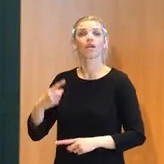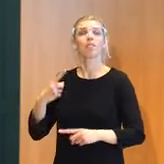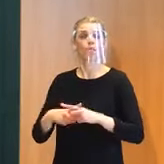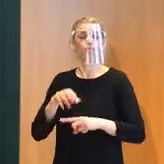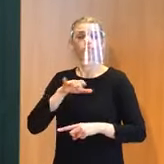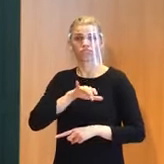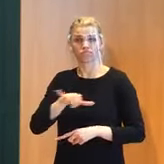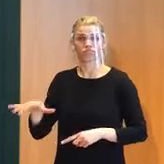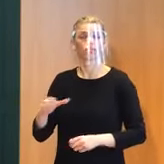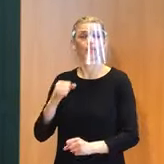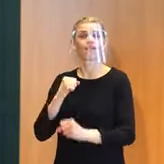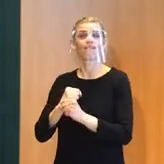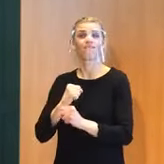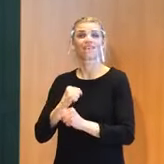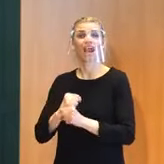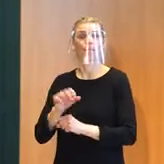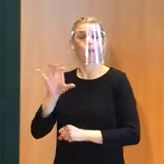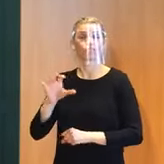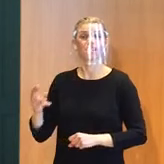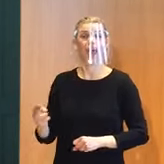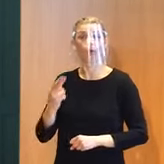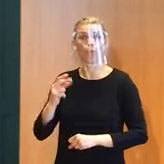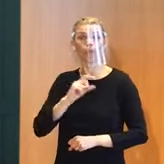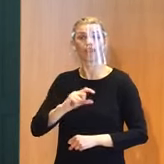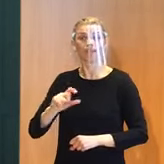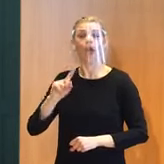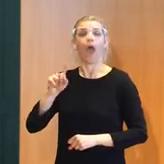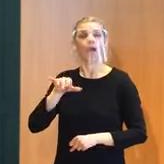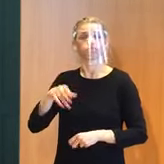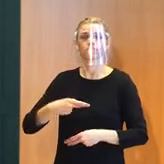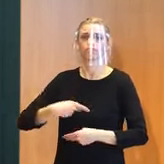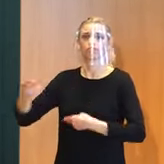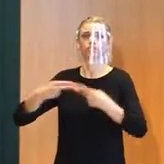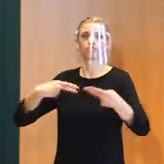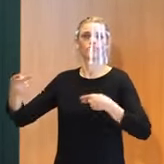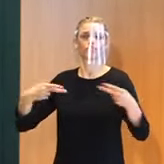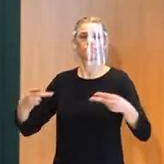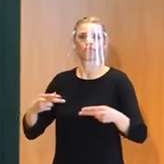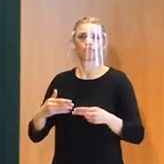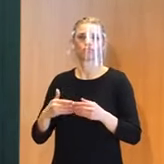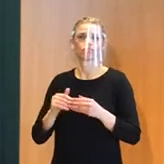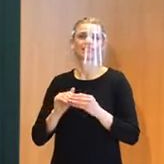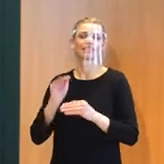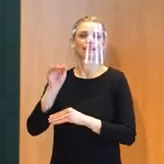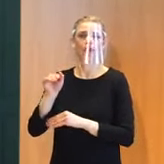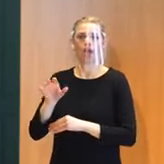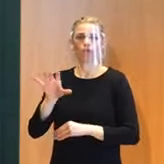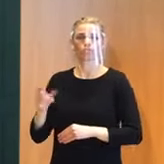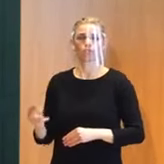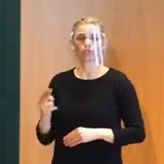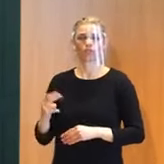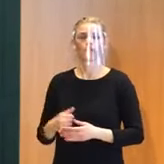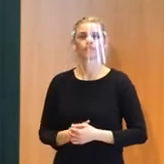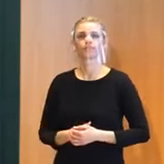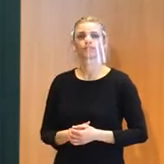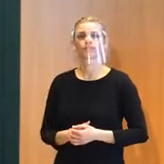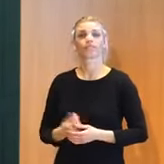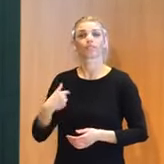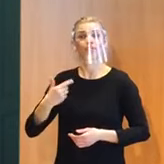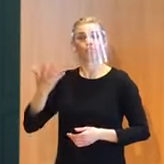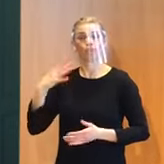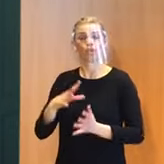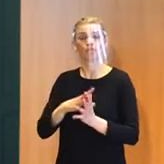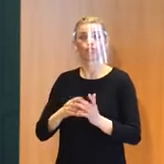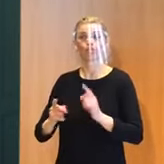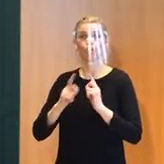Európskej únii, ale sú vyvážené von, my sme nad týmto niečím stratili kontrolu. Je úplne v poriadku, my sa na začiatku dohodli na nejakom